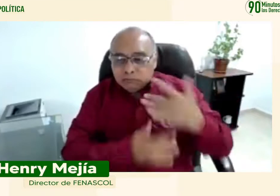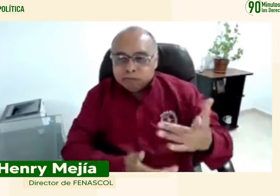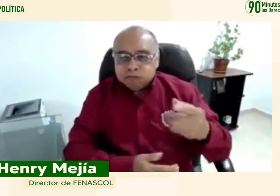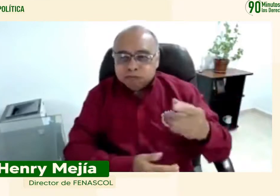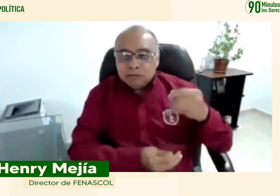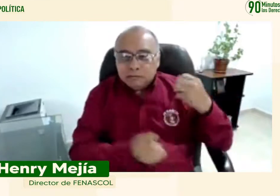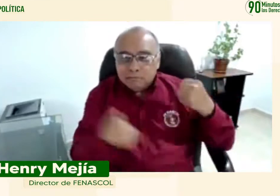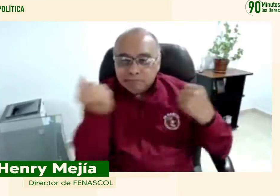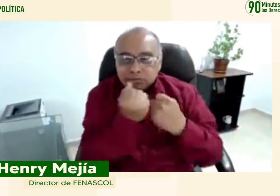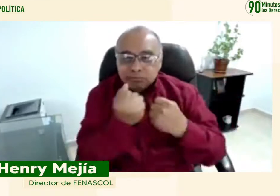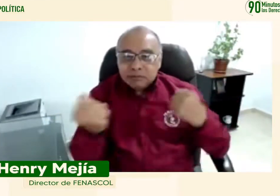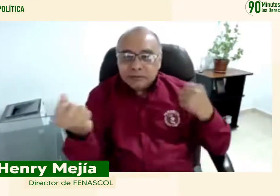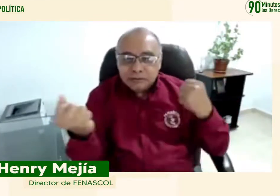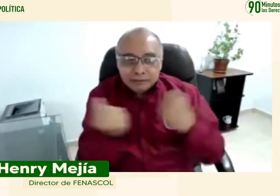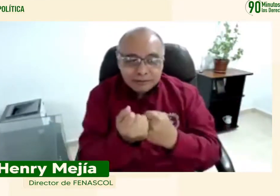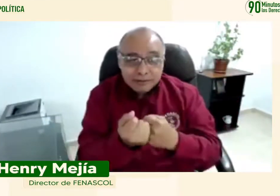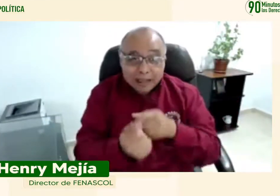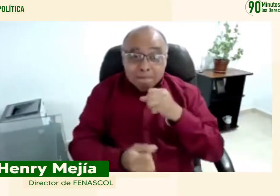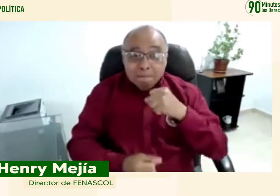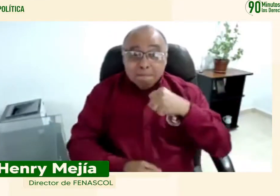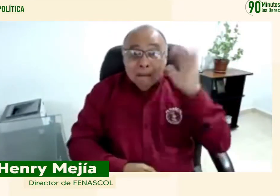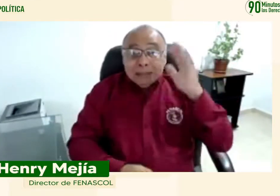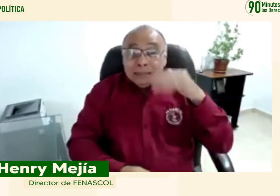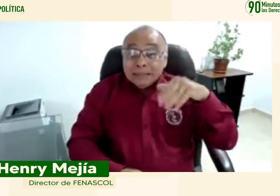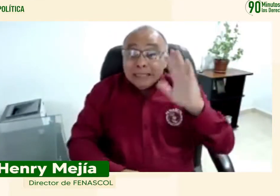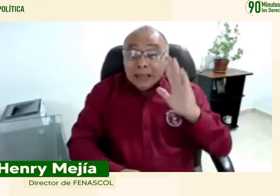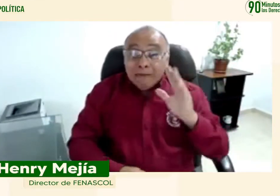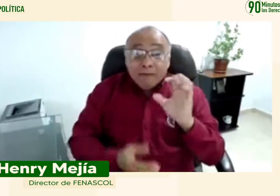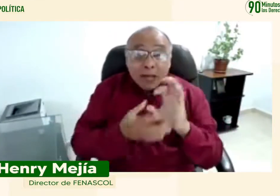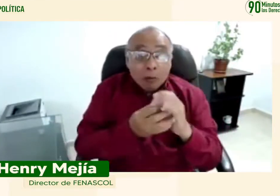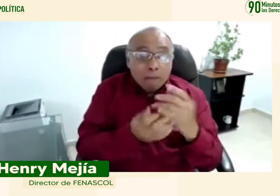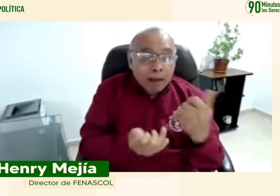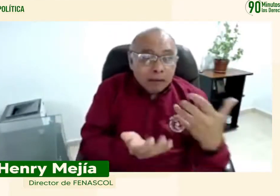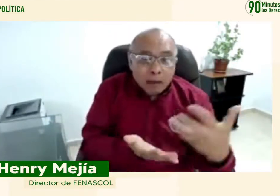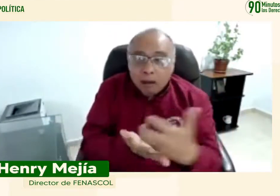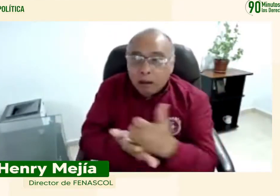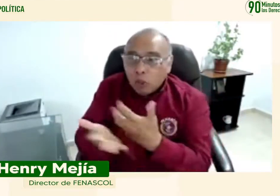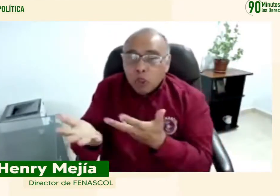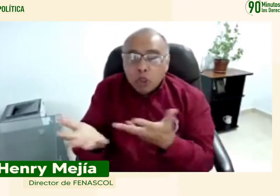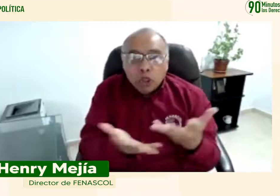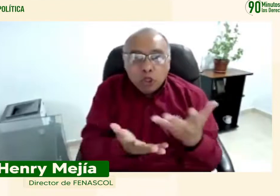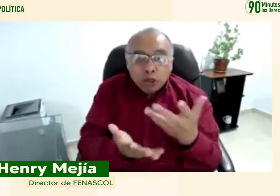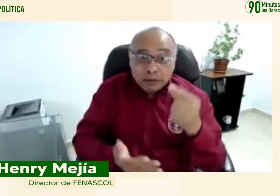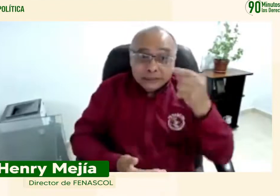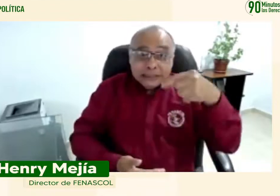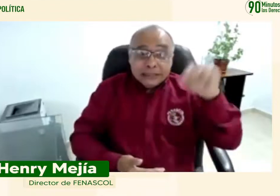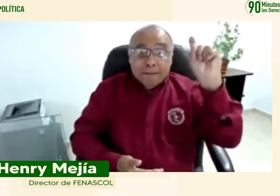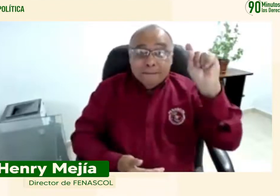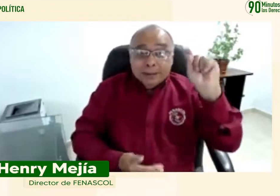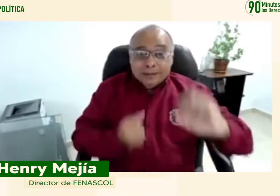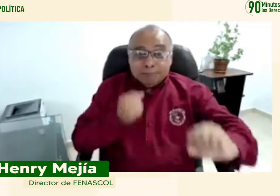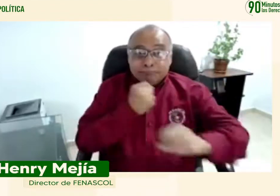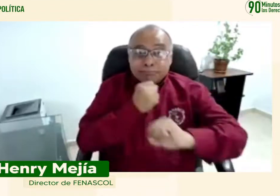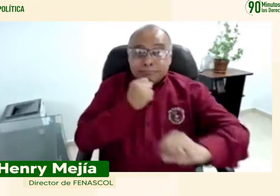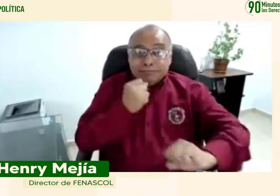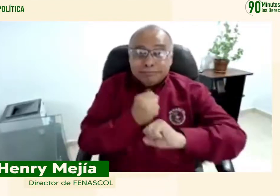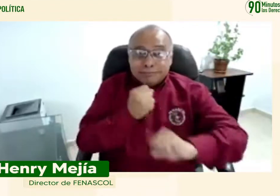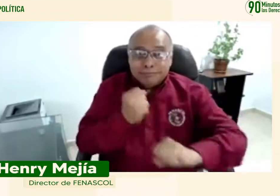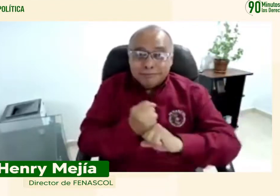habrían como estos procesos de donaciones y apoyos parlamentarios y demás entonces lo que hacía a fines call era poder